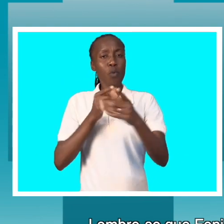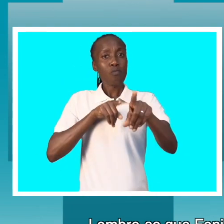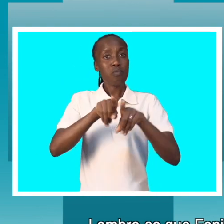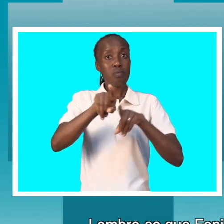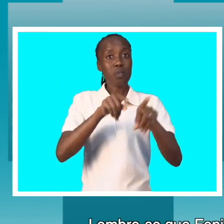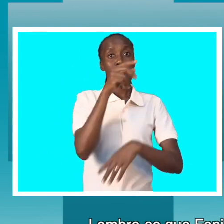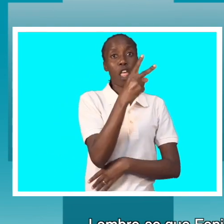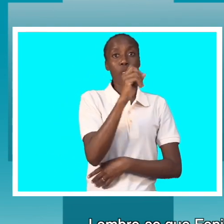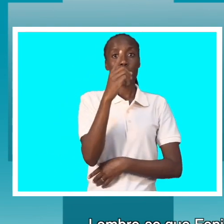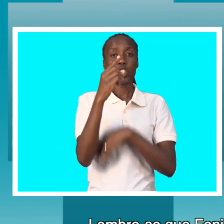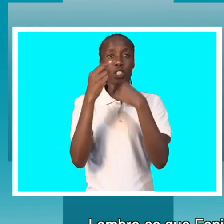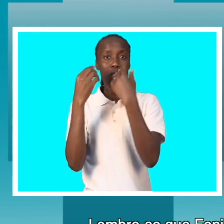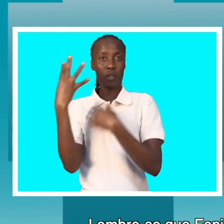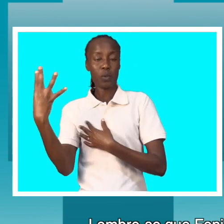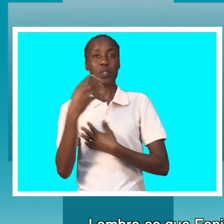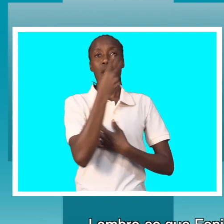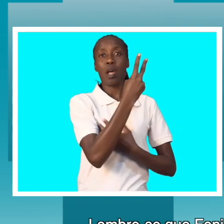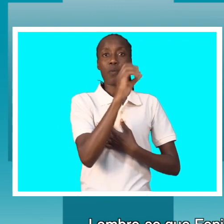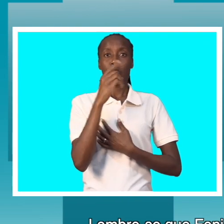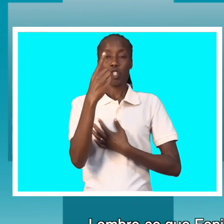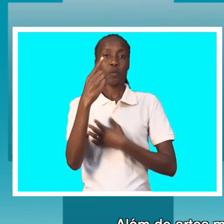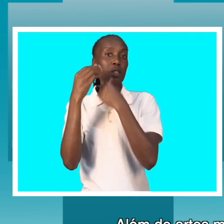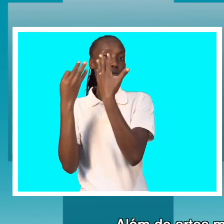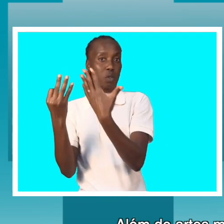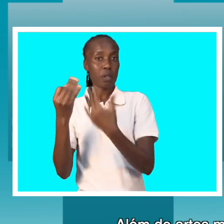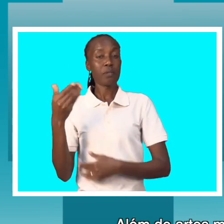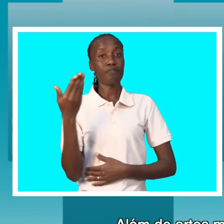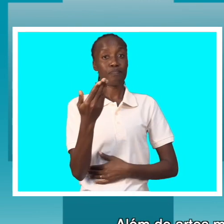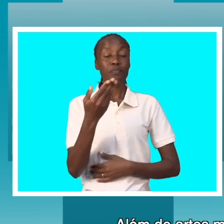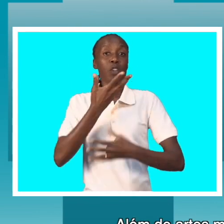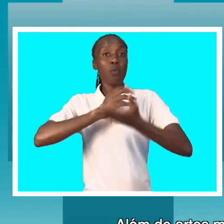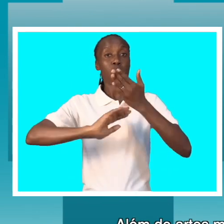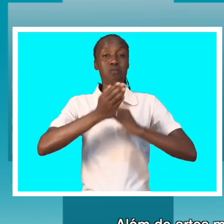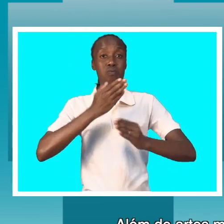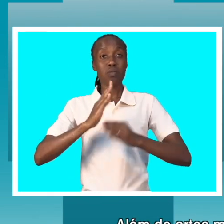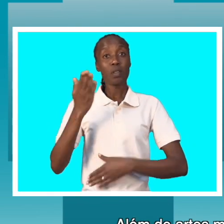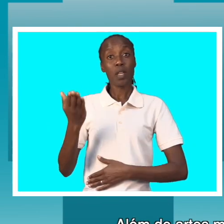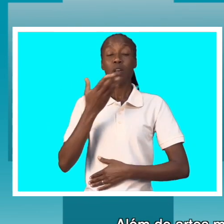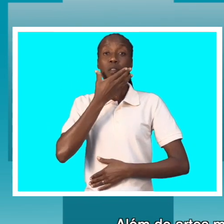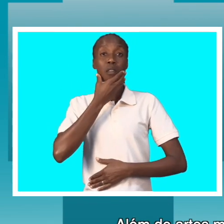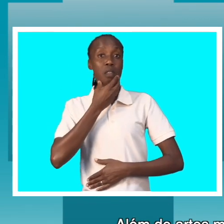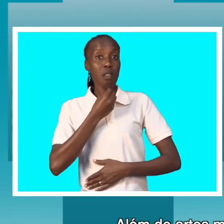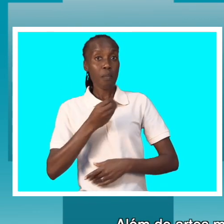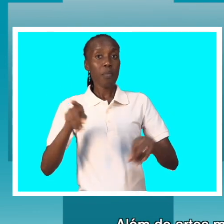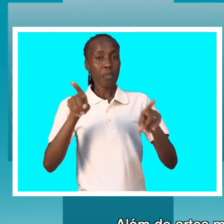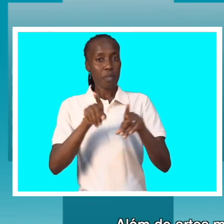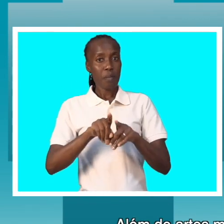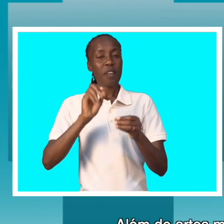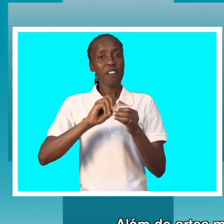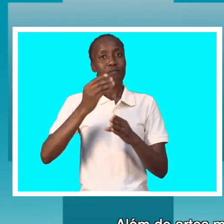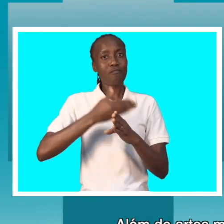provas de 2014 a 2018. Para além de artes marciais, Fanias é também